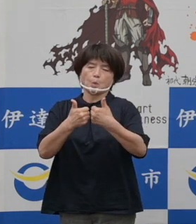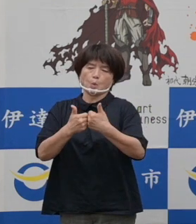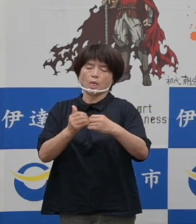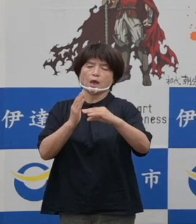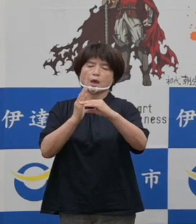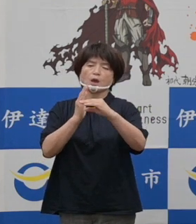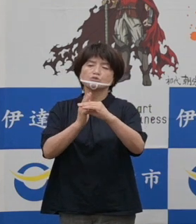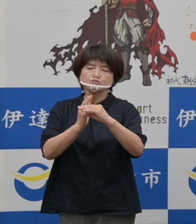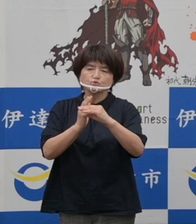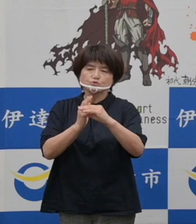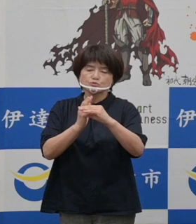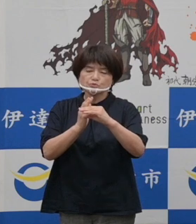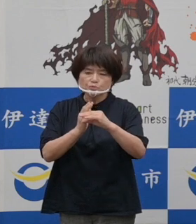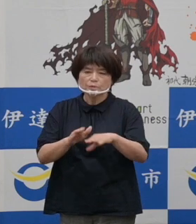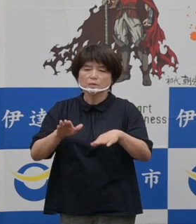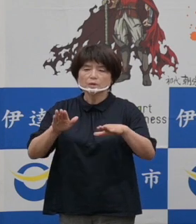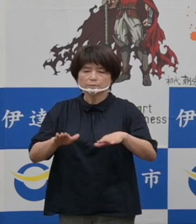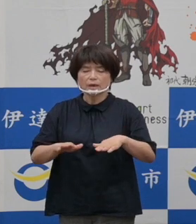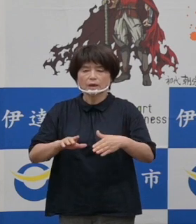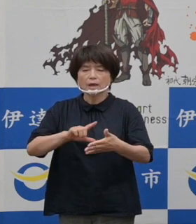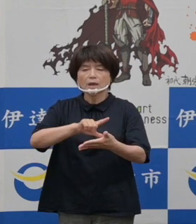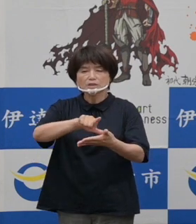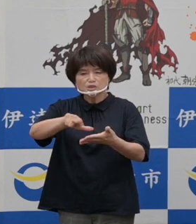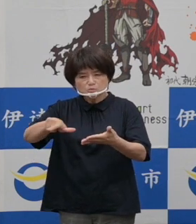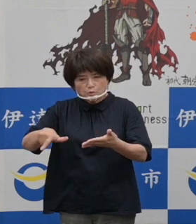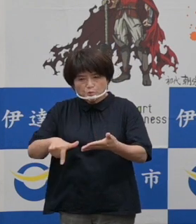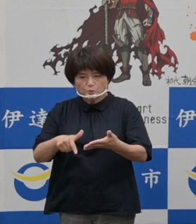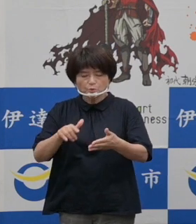、地元の皆さんが